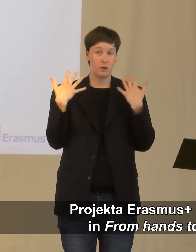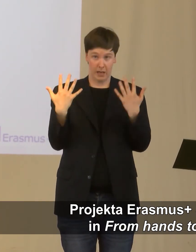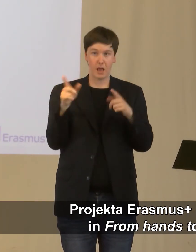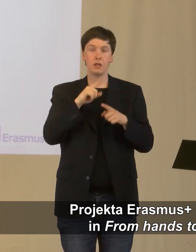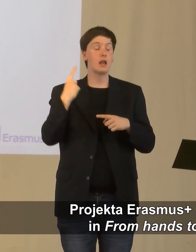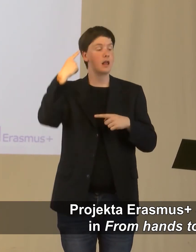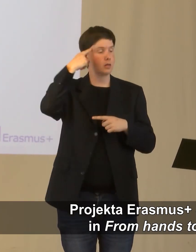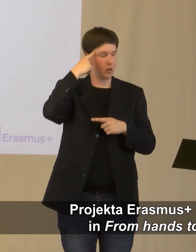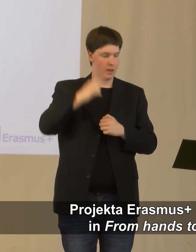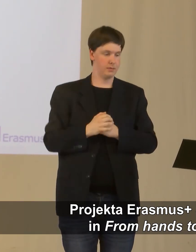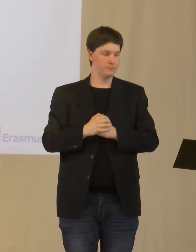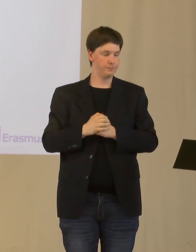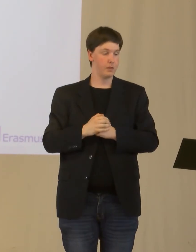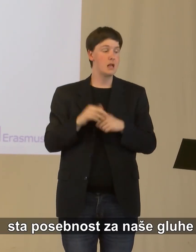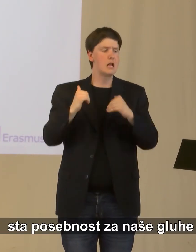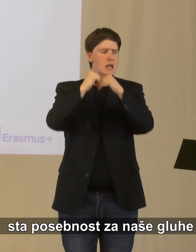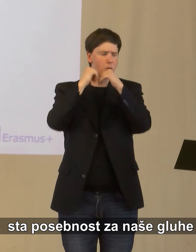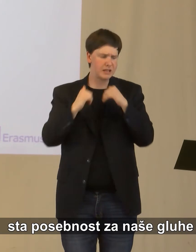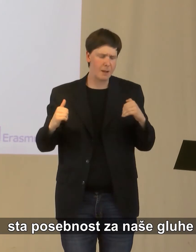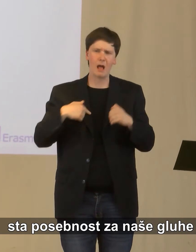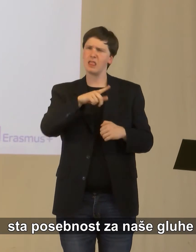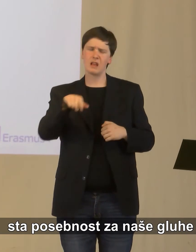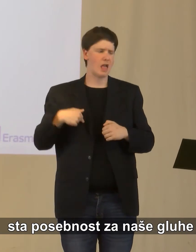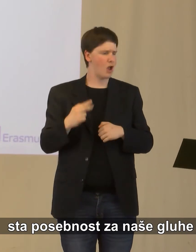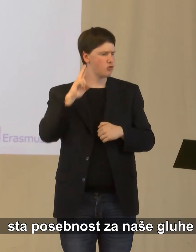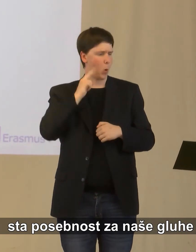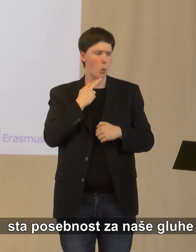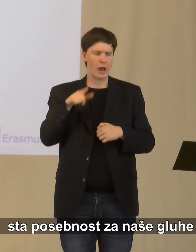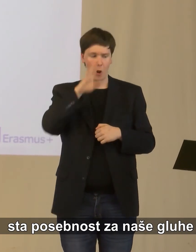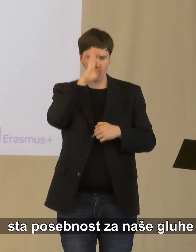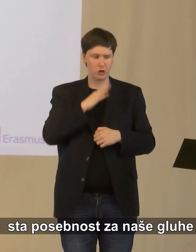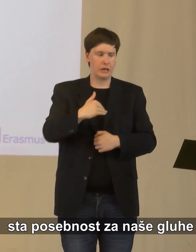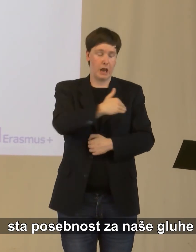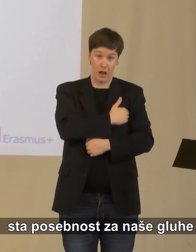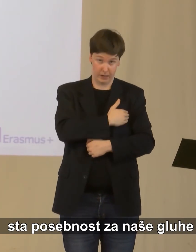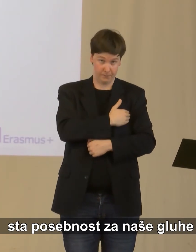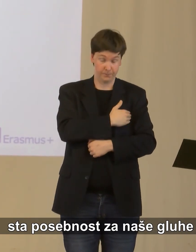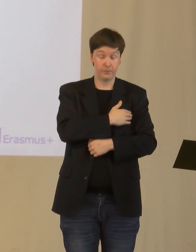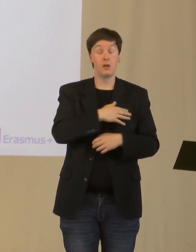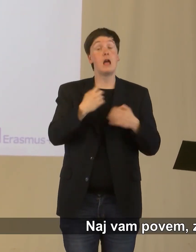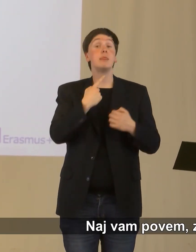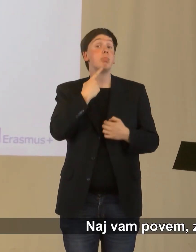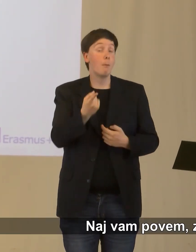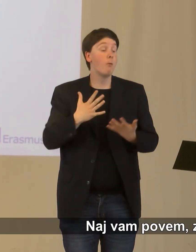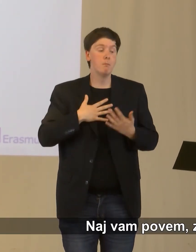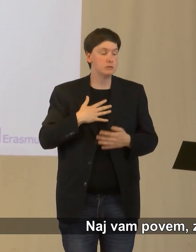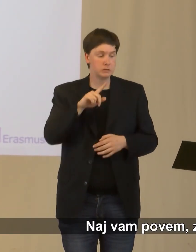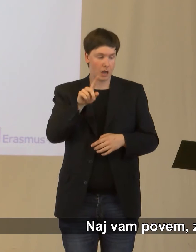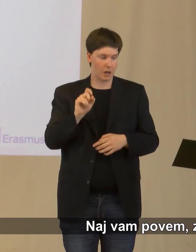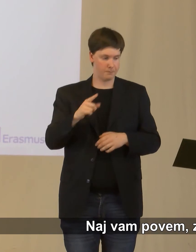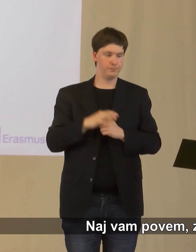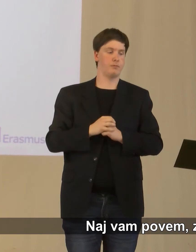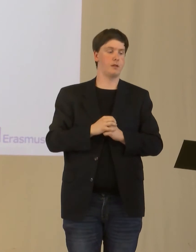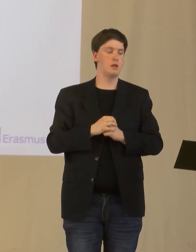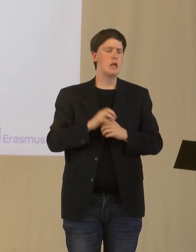in From Hands to Head sta posebna za naše gluhe in naglušne dijake. Naj vam